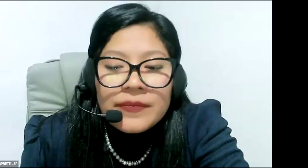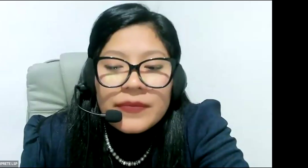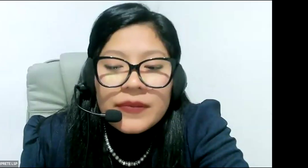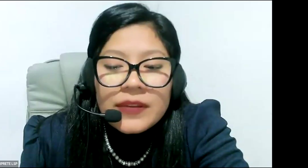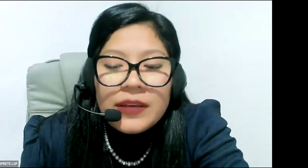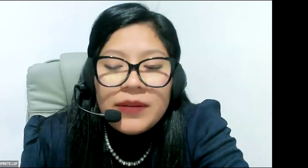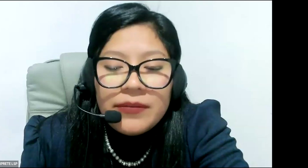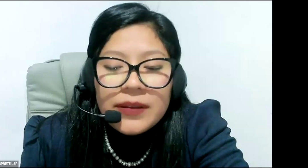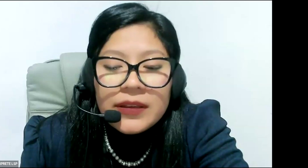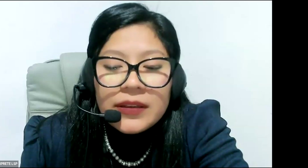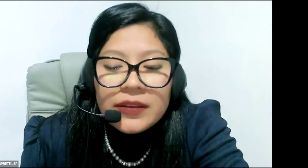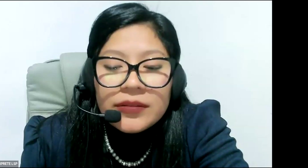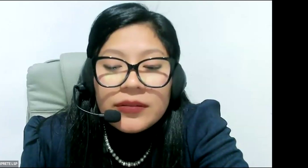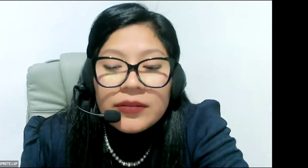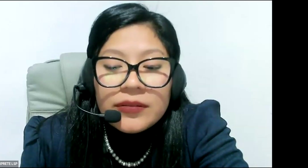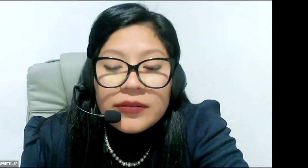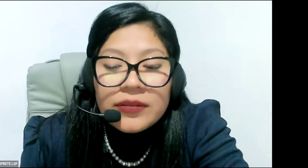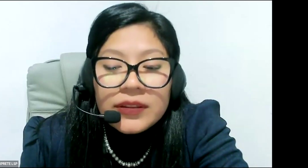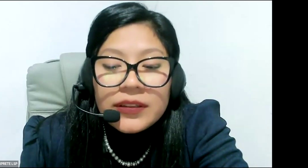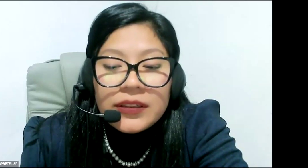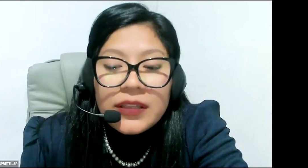Manuel y viven